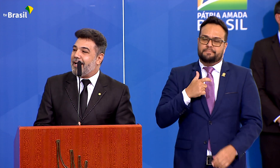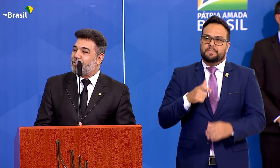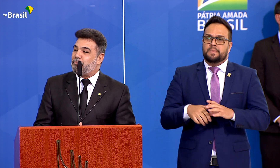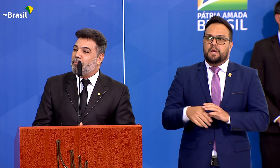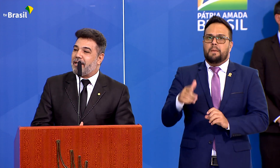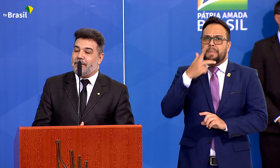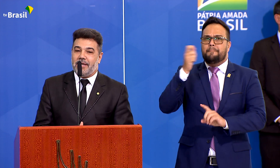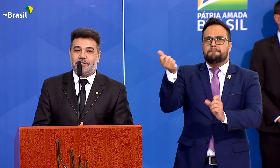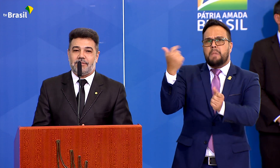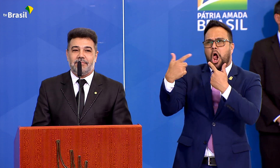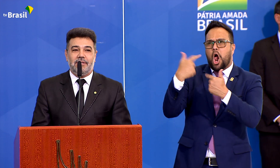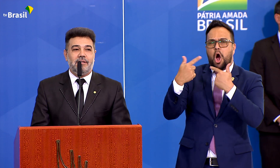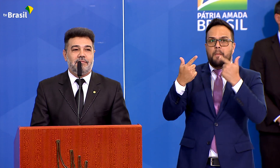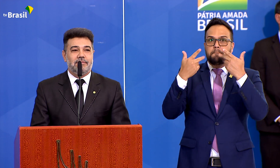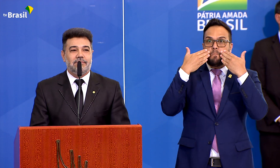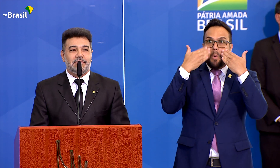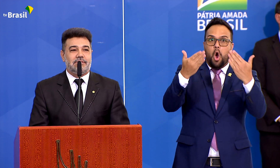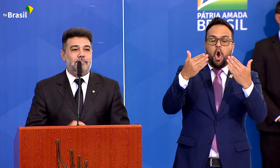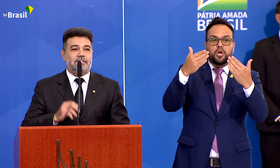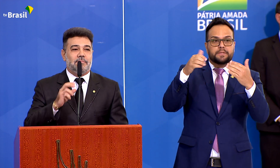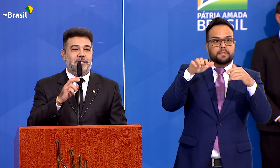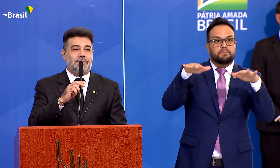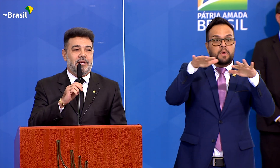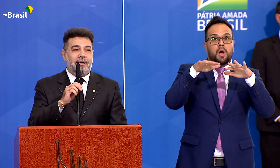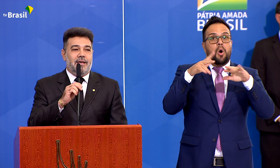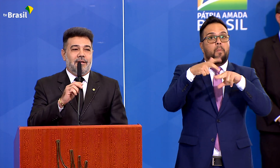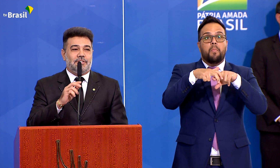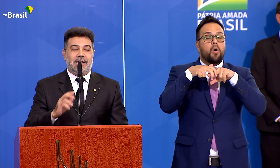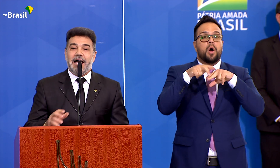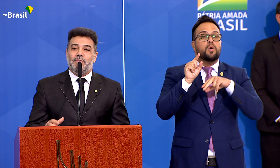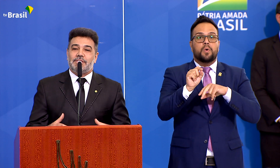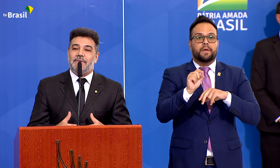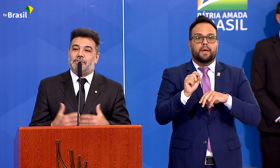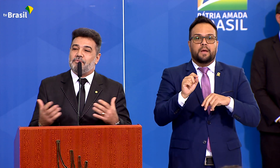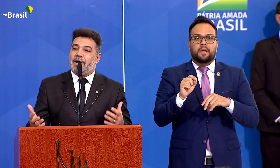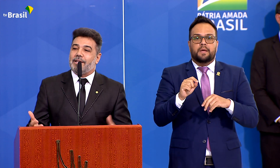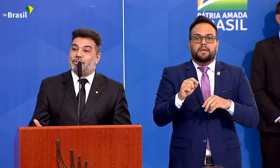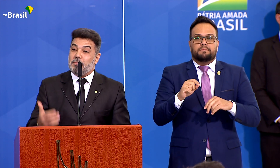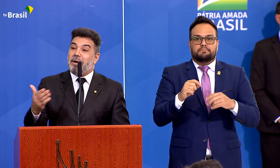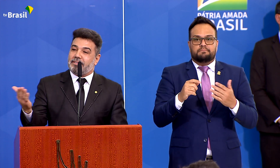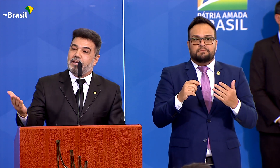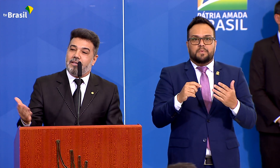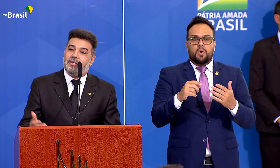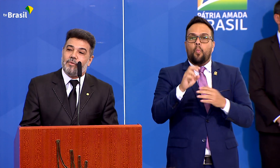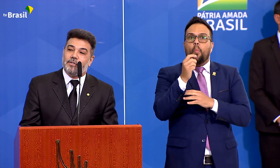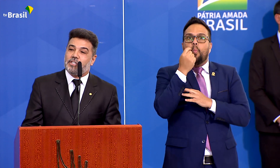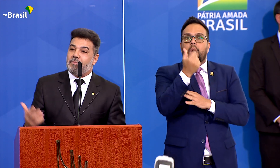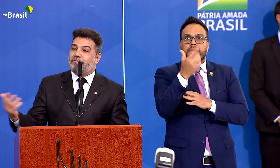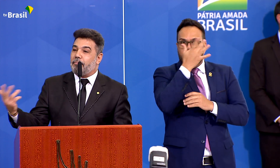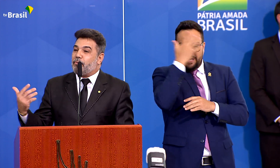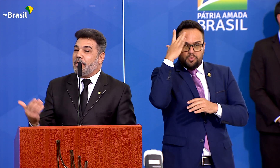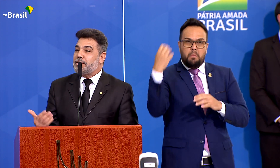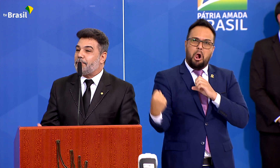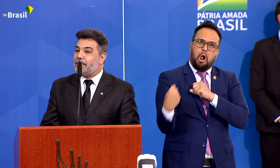fui achincalhado publicamente e simplesmente chegavam às vias de fato de me bater em quando eu chamava a polícia